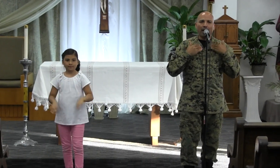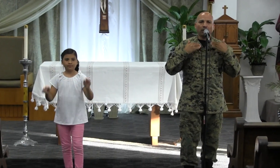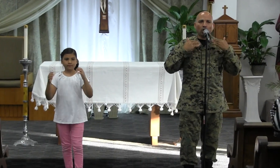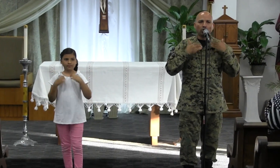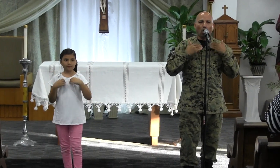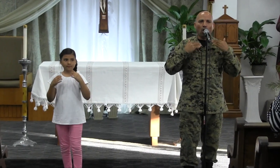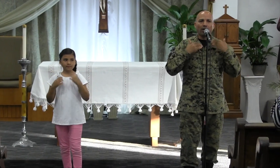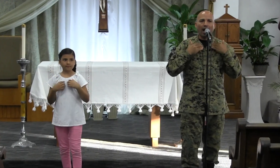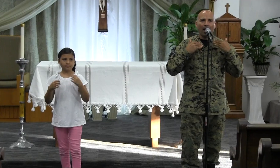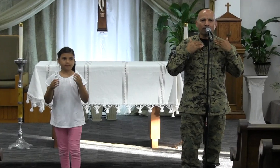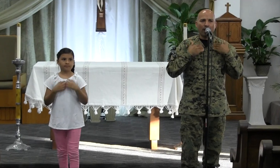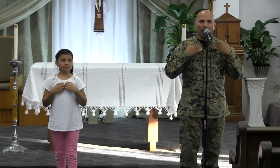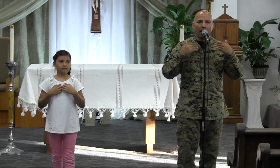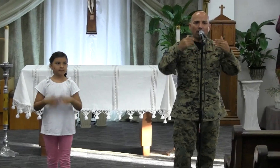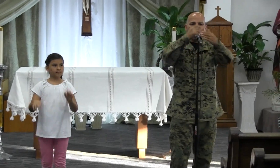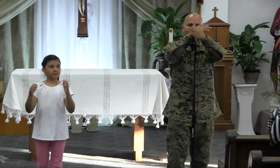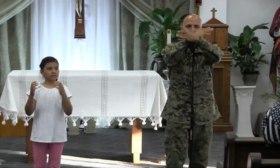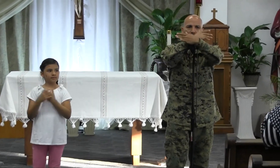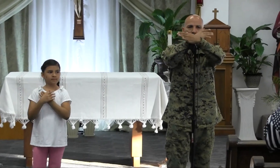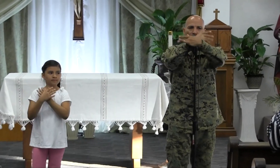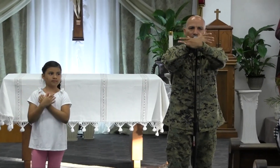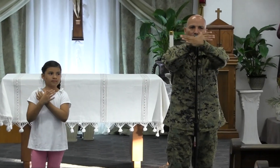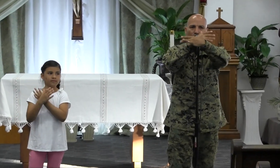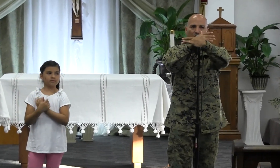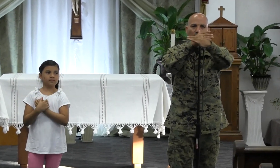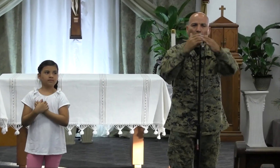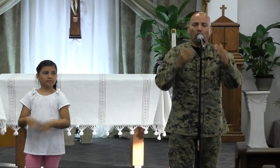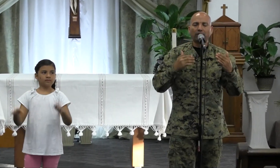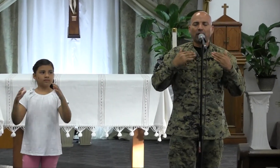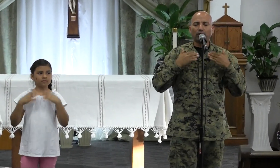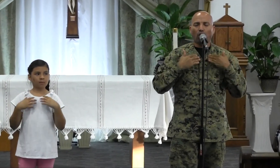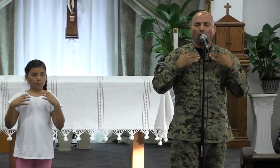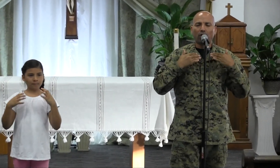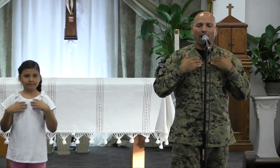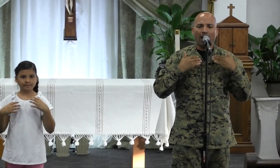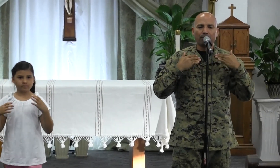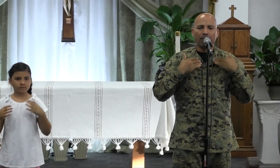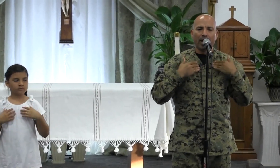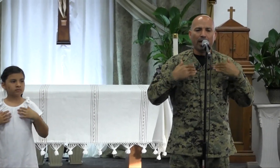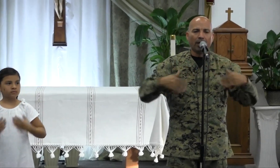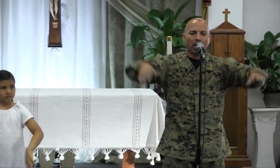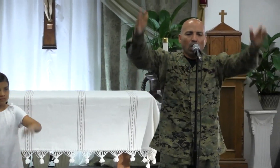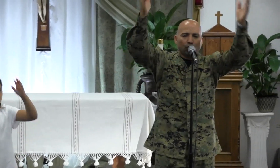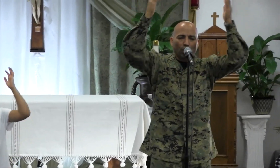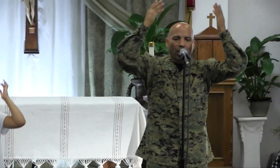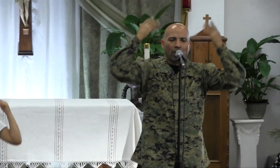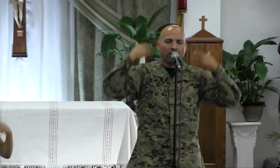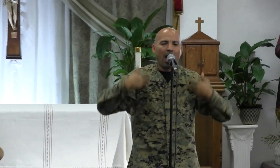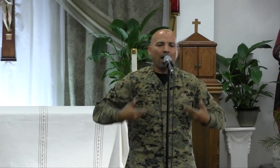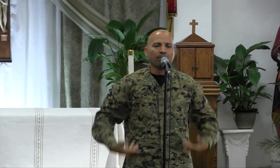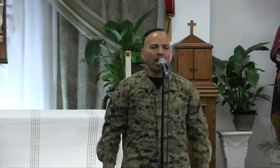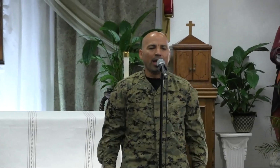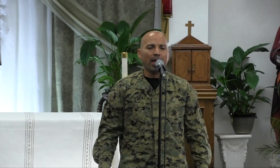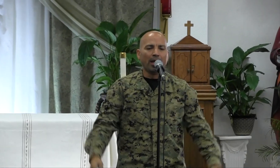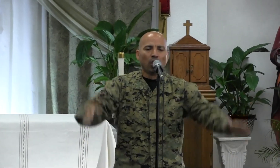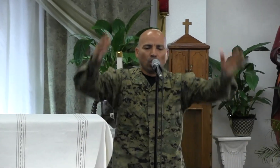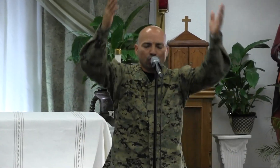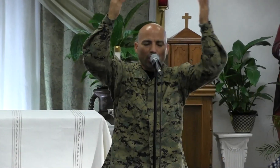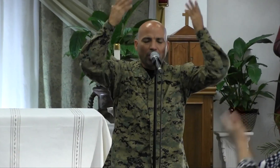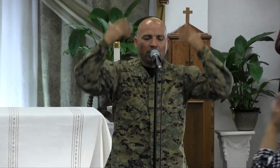tócame, tócame, Espíritu Santo, anda, tócame,